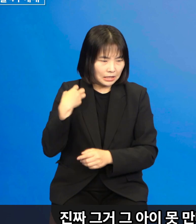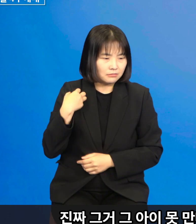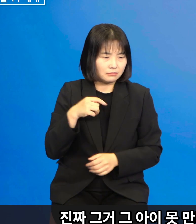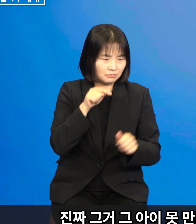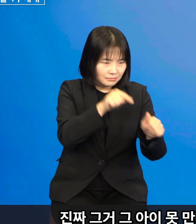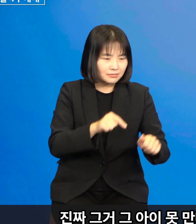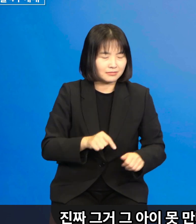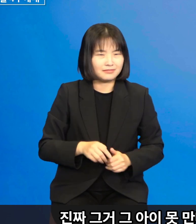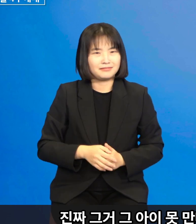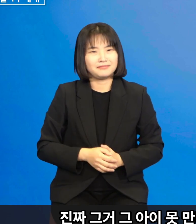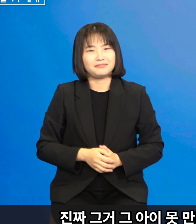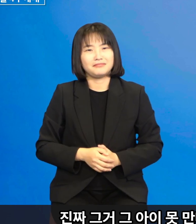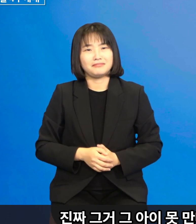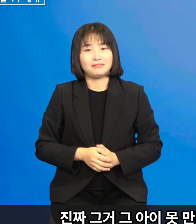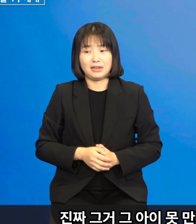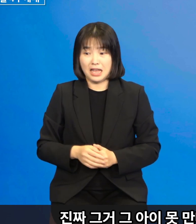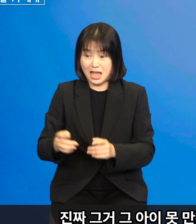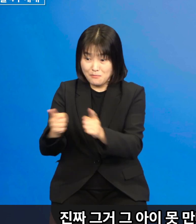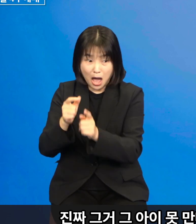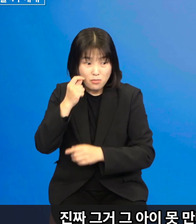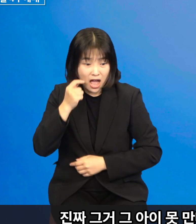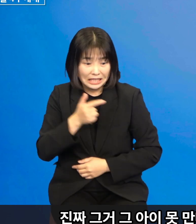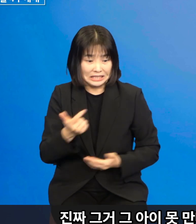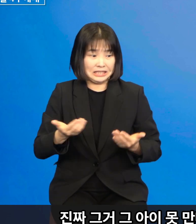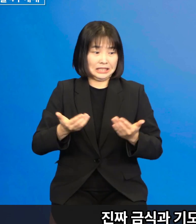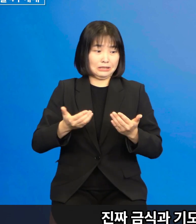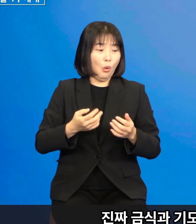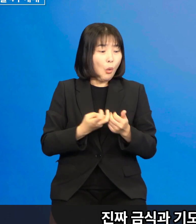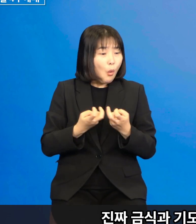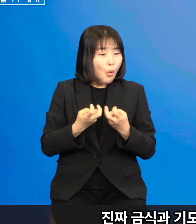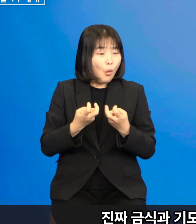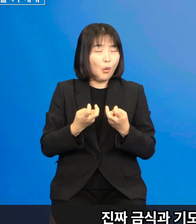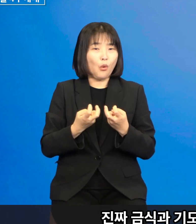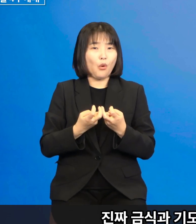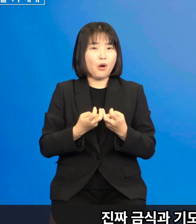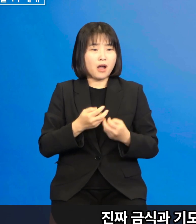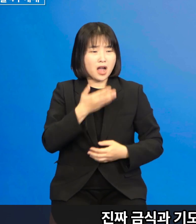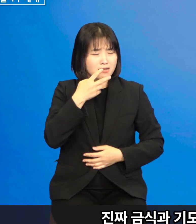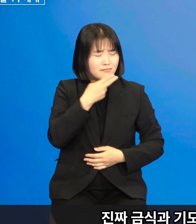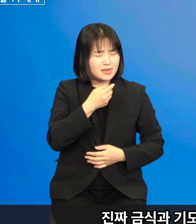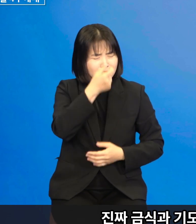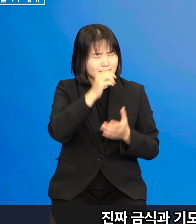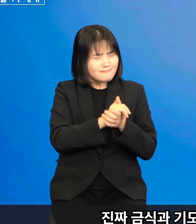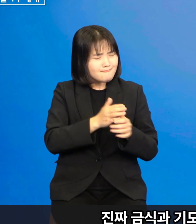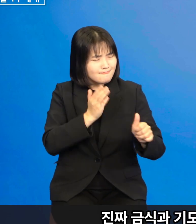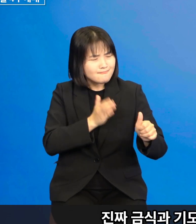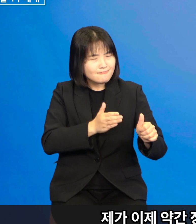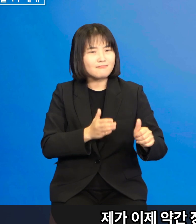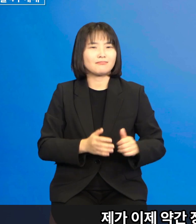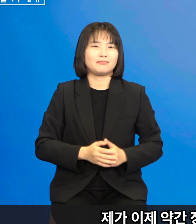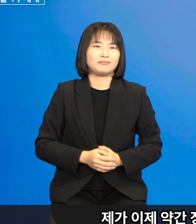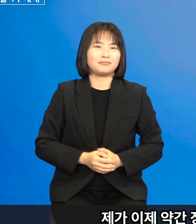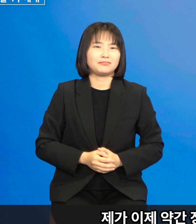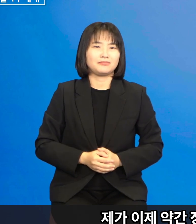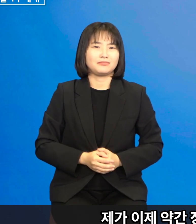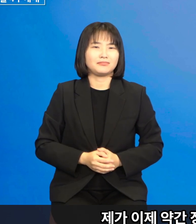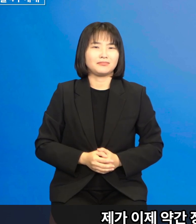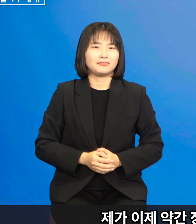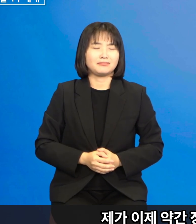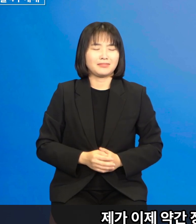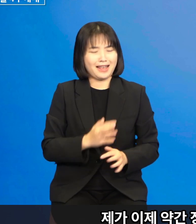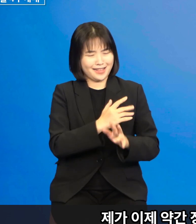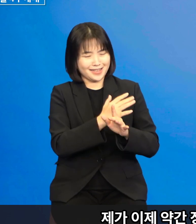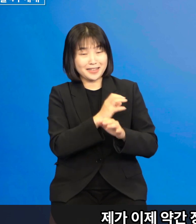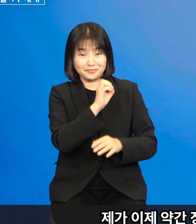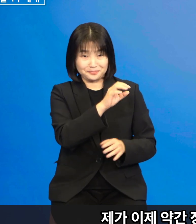제가 진짜 그 아이 못 만나면 큰일 난다. 어떻게 할 거냐. 진짜 막 금식과 기도를 하라고 말해가지고 제가 이제 약간 이제 장난삼아